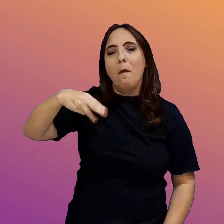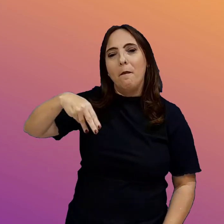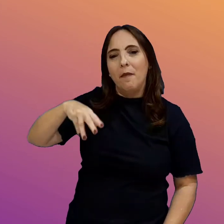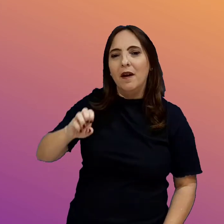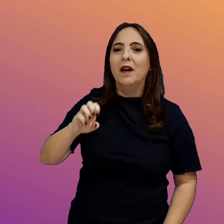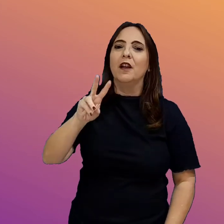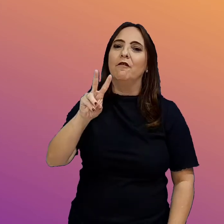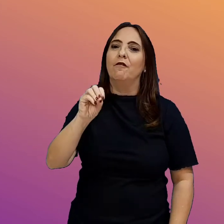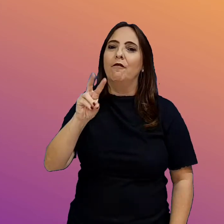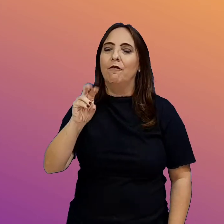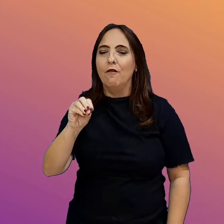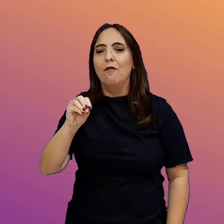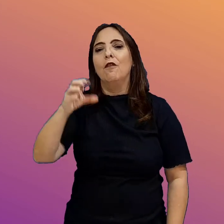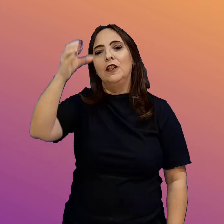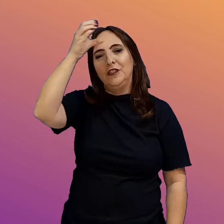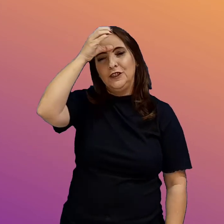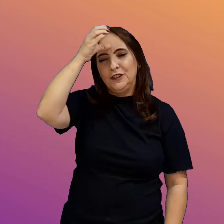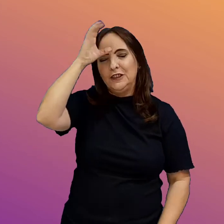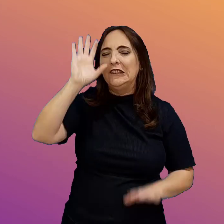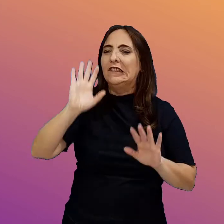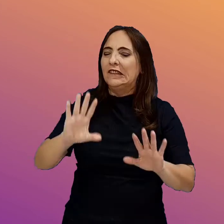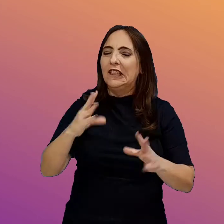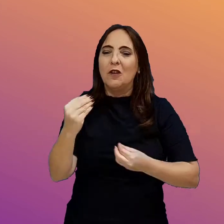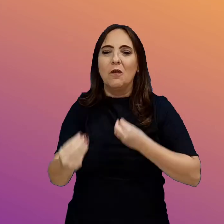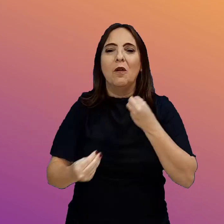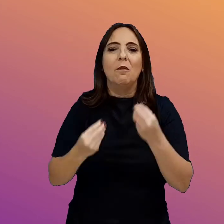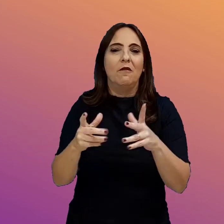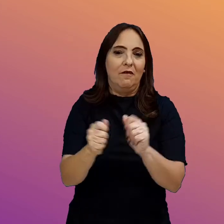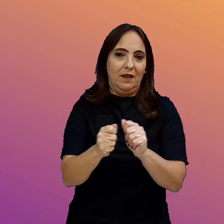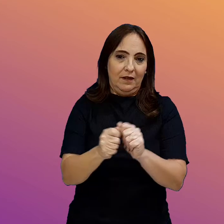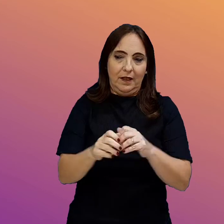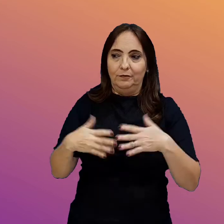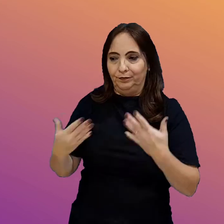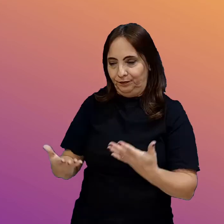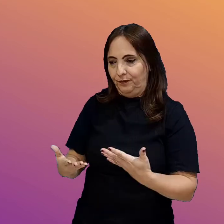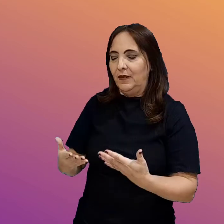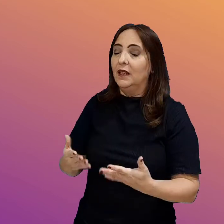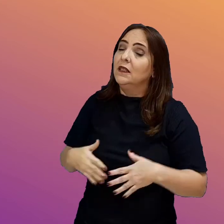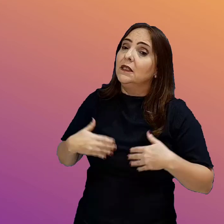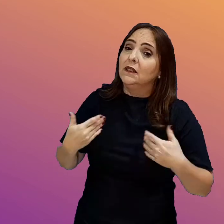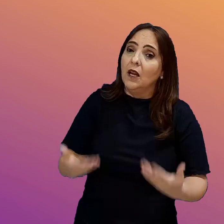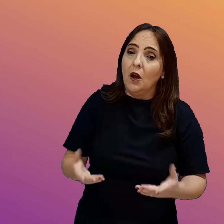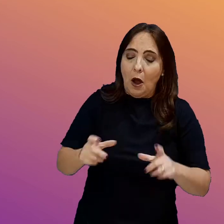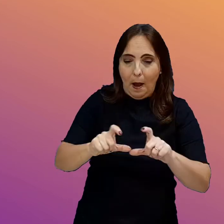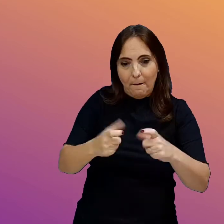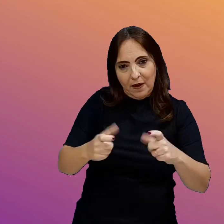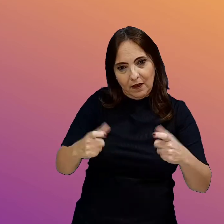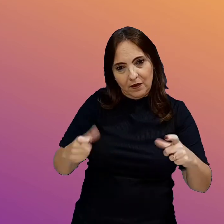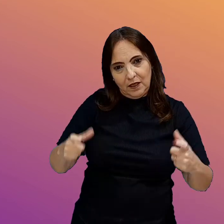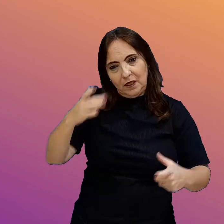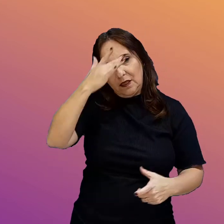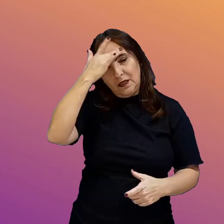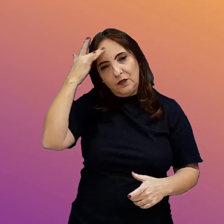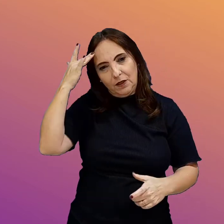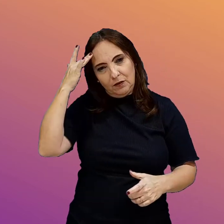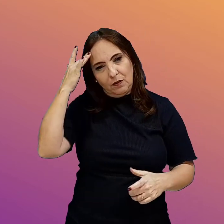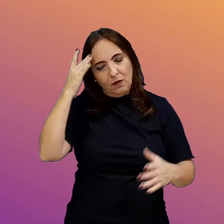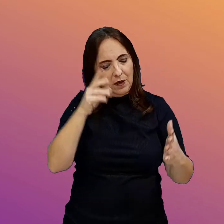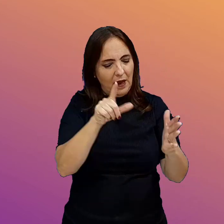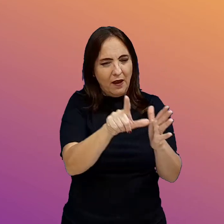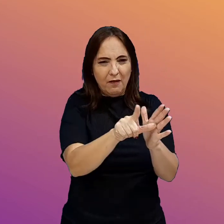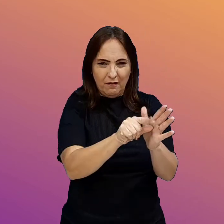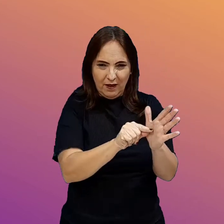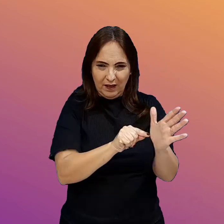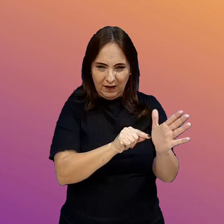avó, a tia. Como fazer isso em família? Então, Paula, a maioria das pessoas pegam aquele versículo